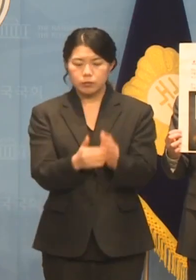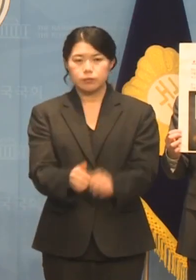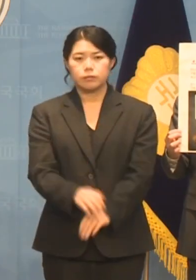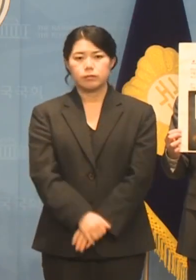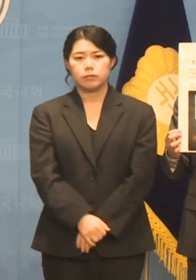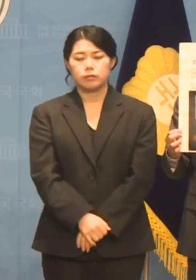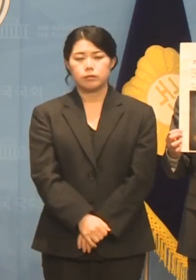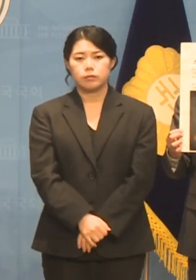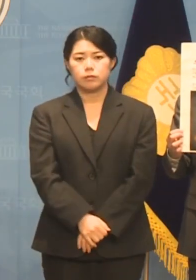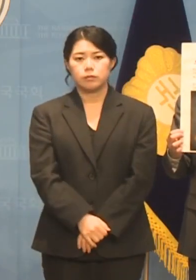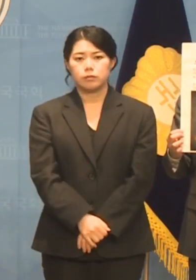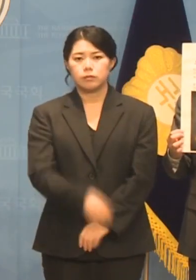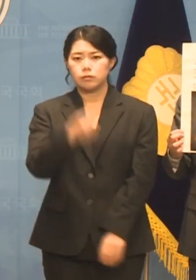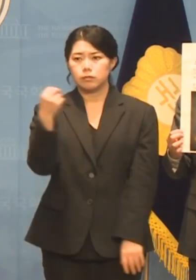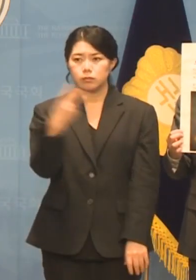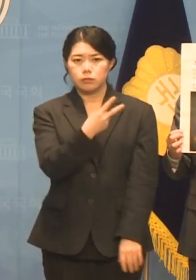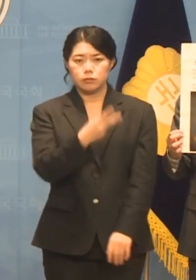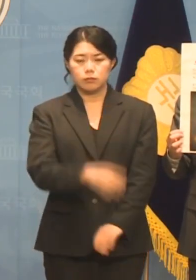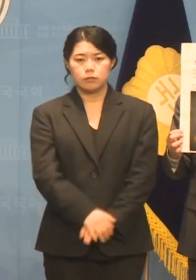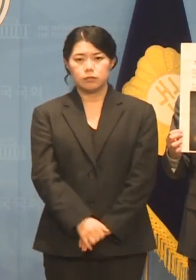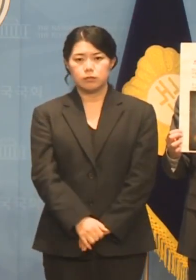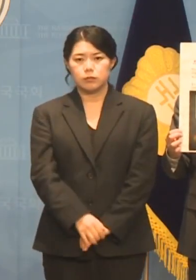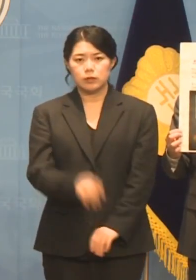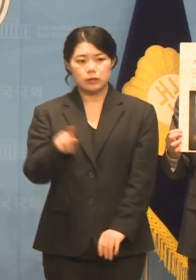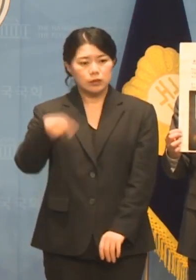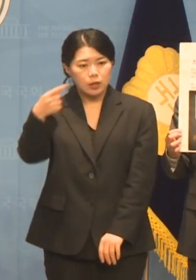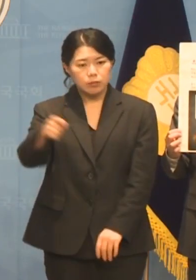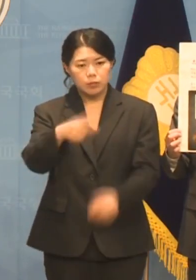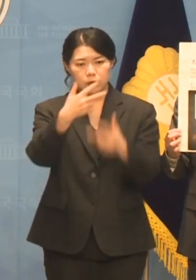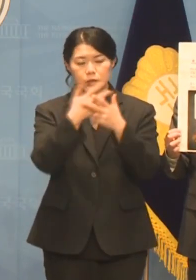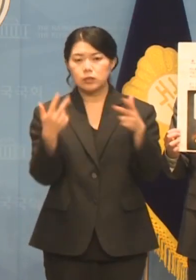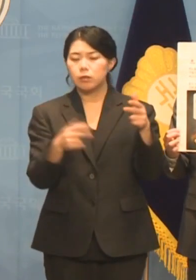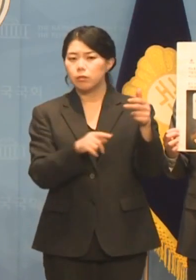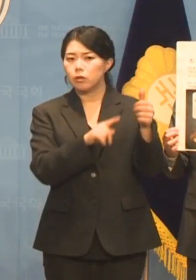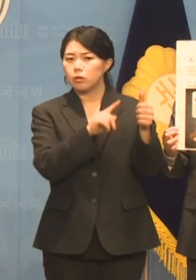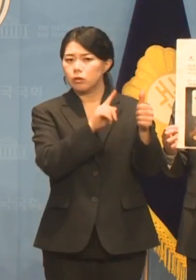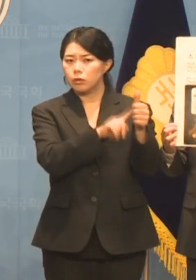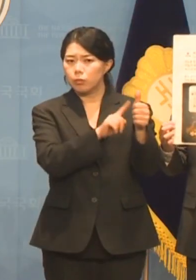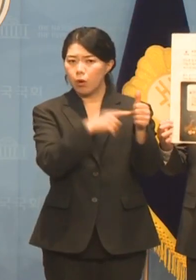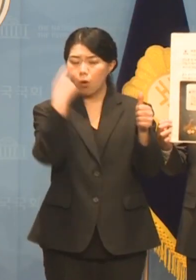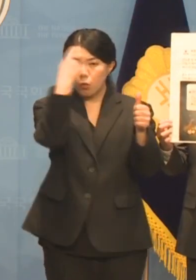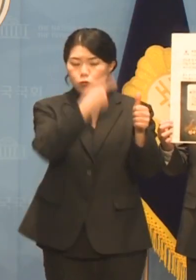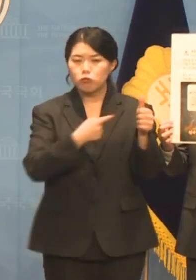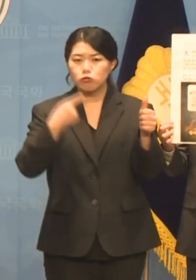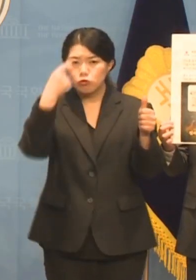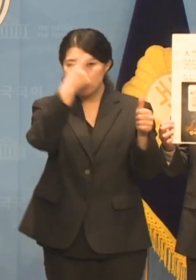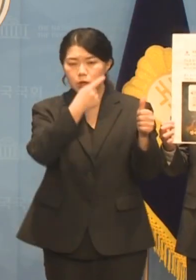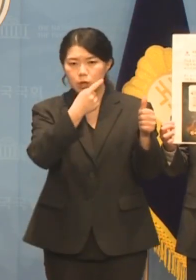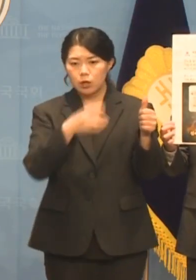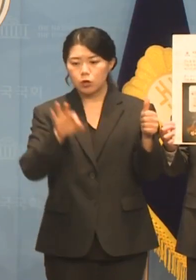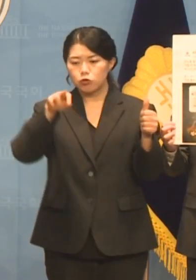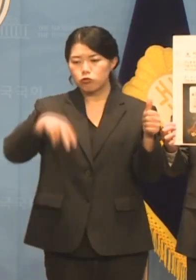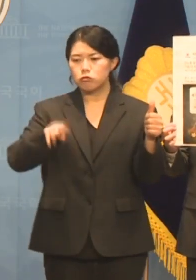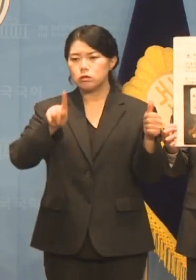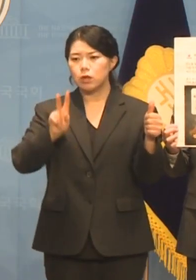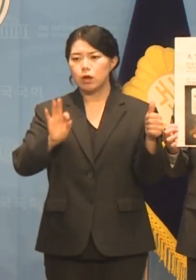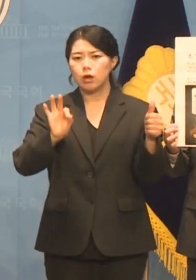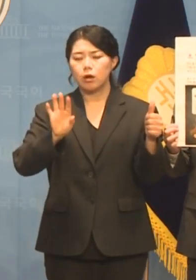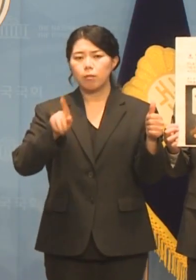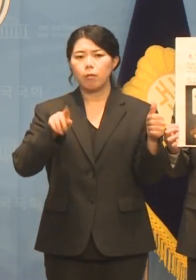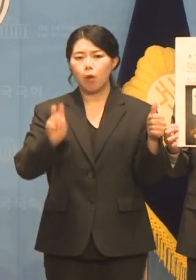드립니다. 아울러 옆에 게시되어 있는 이재명 대표의 얼굴을 유상범 의원이